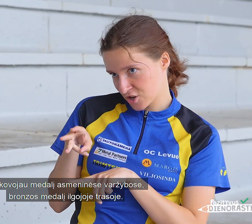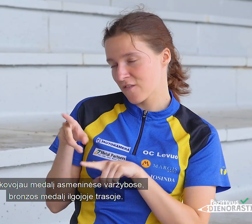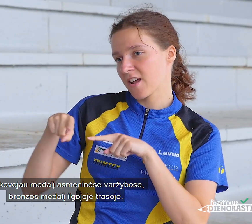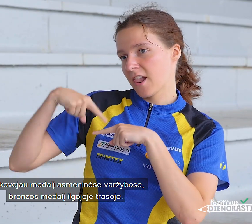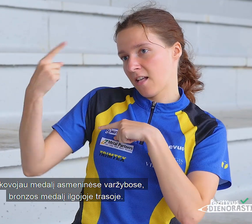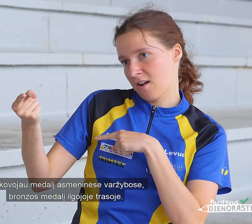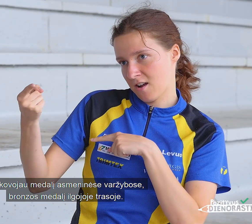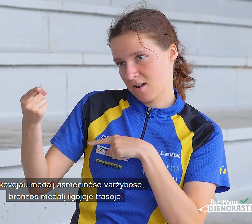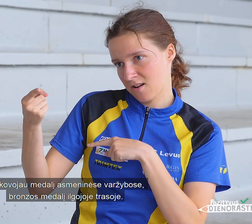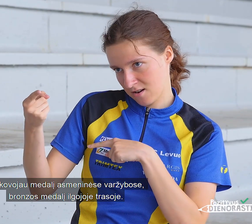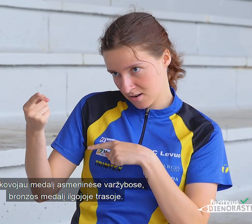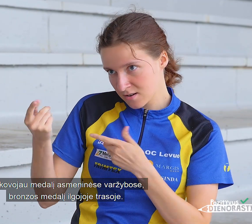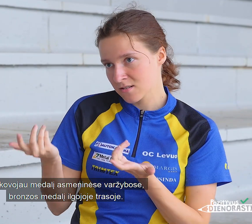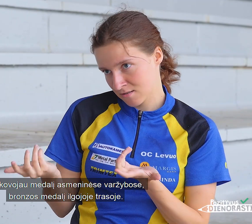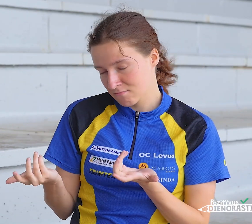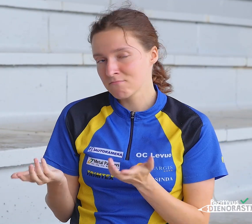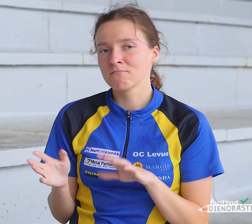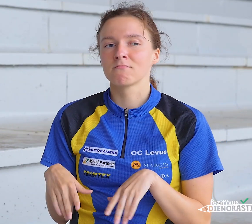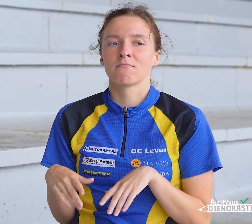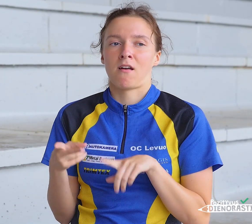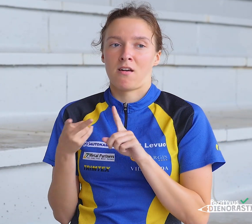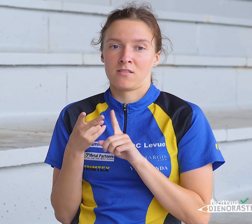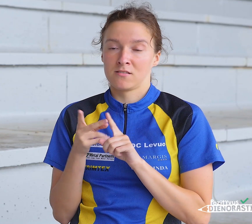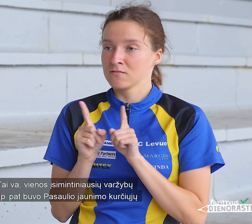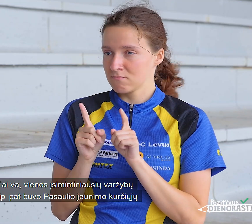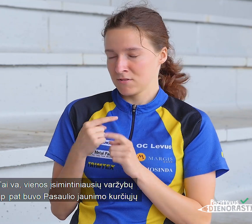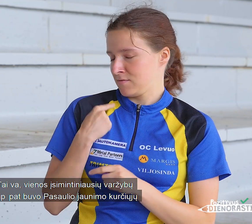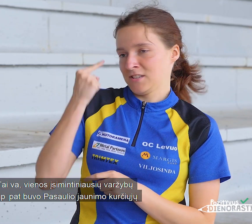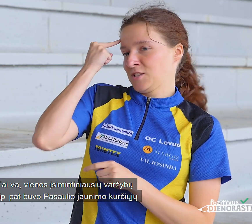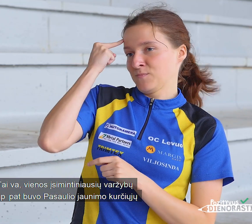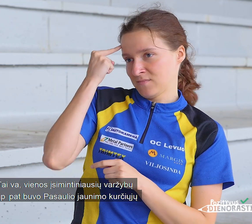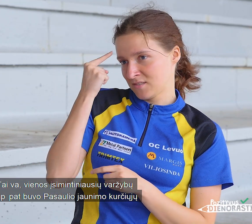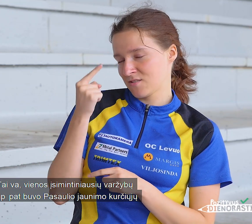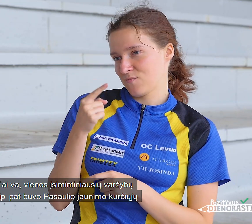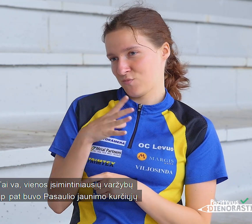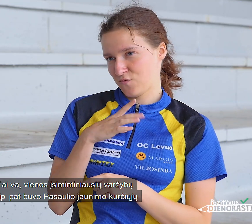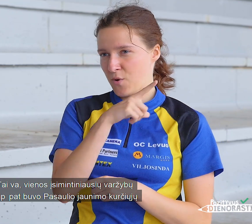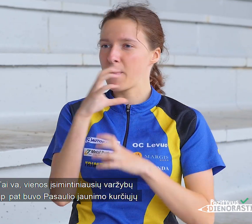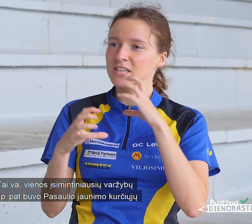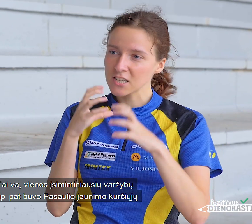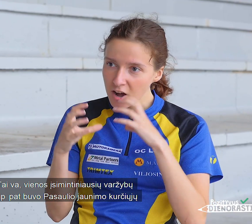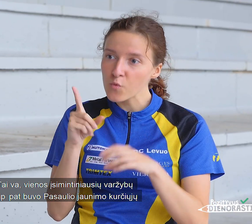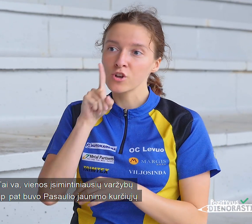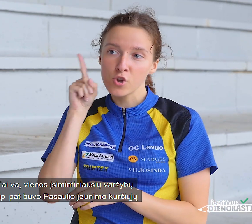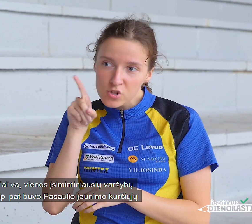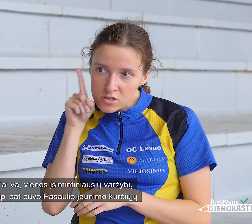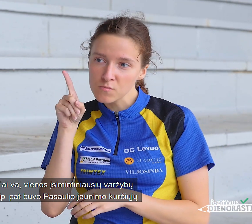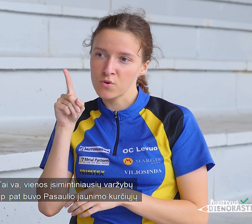Bronzos medalį ilgojoje trasoje. Tai va, vienos įsimintiniausių varžybų taip pat buvo pasaulio